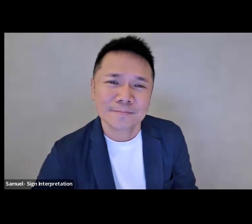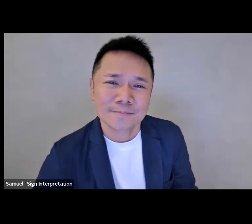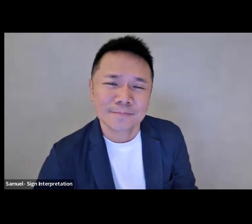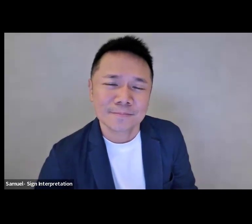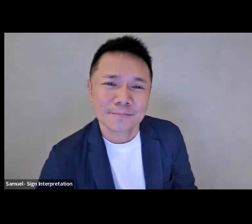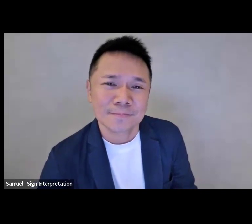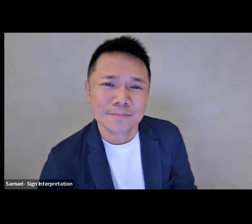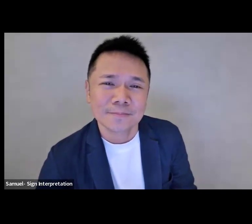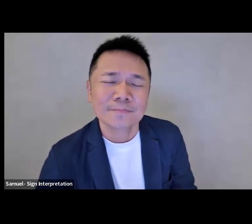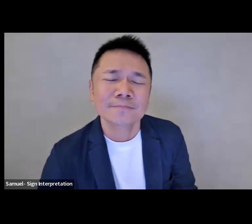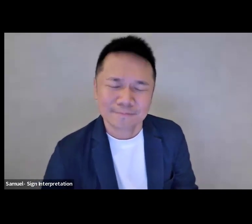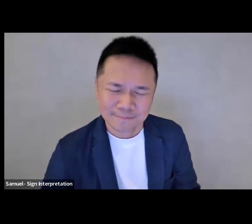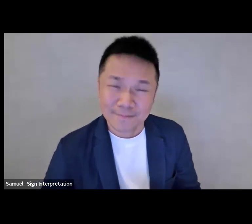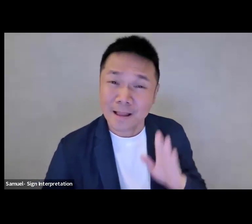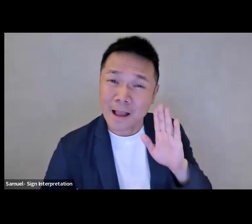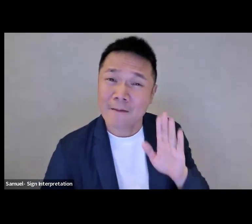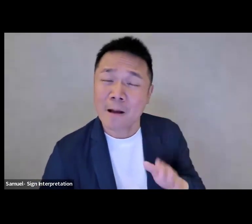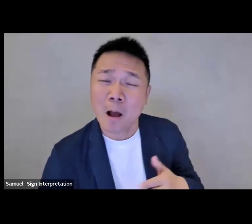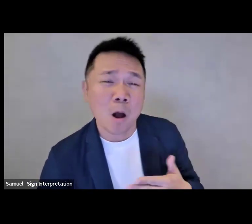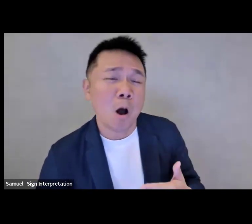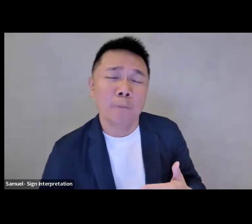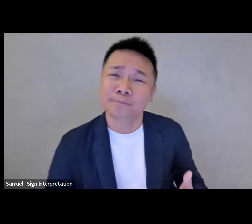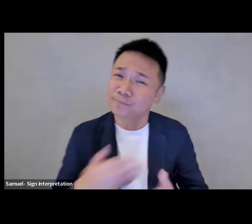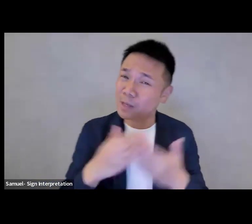他在我们的肯亚，